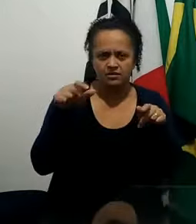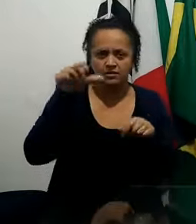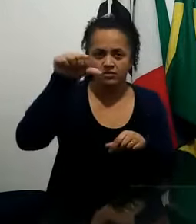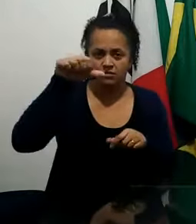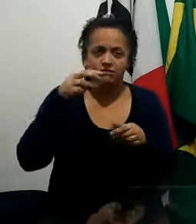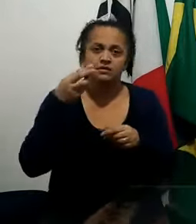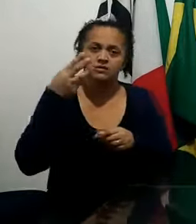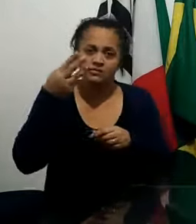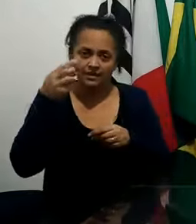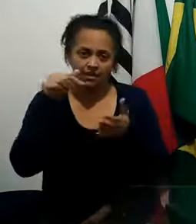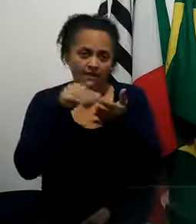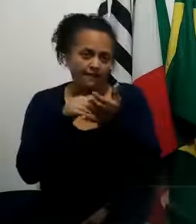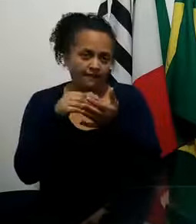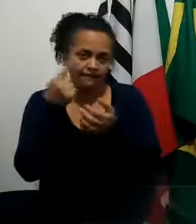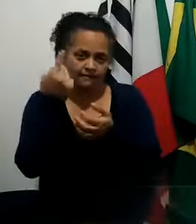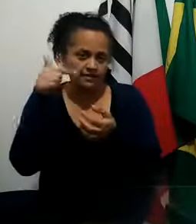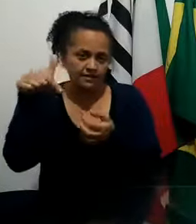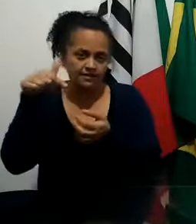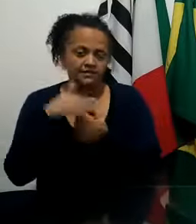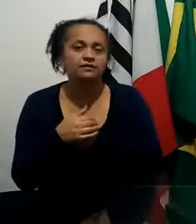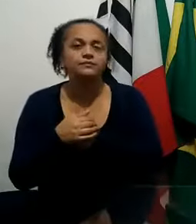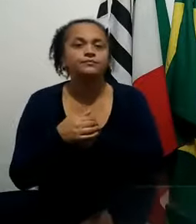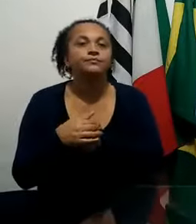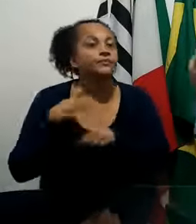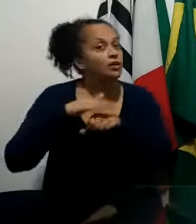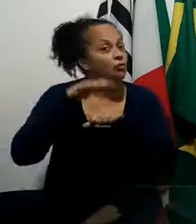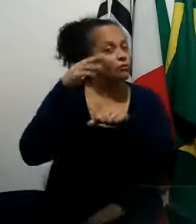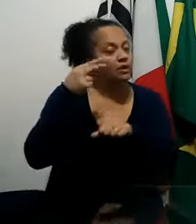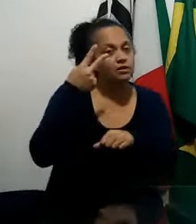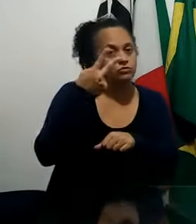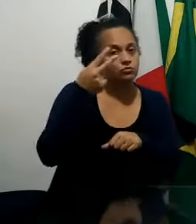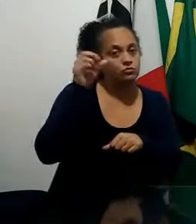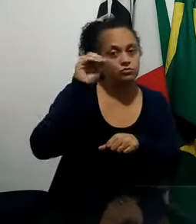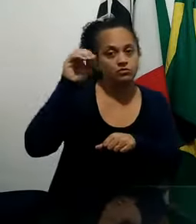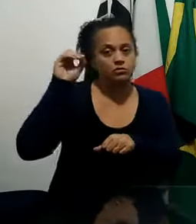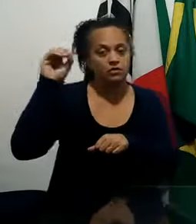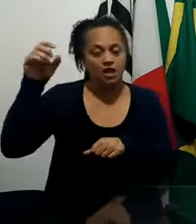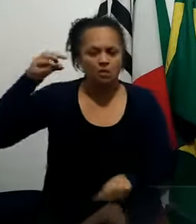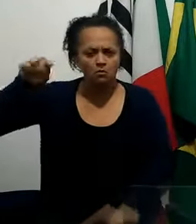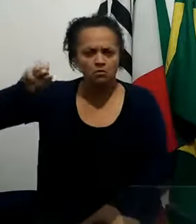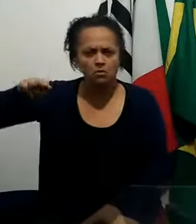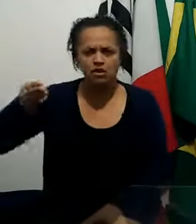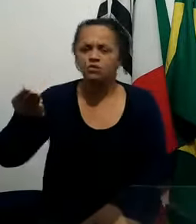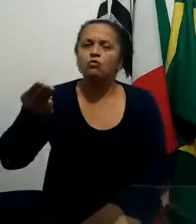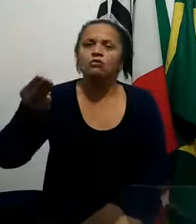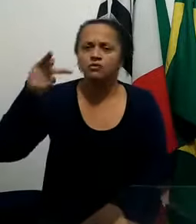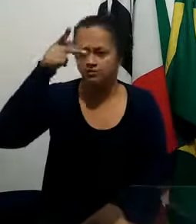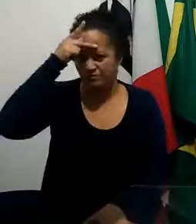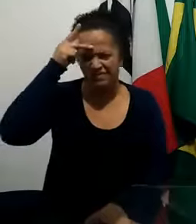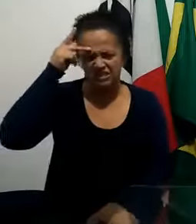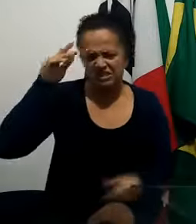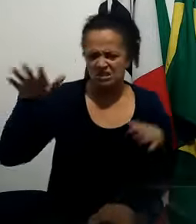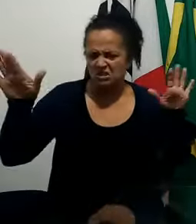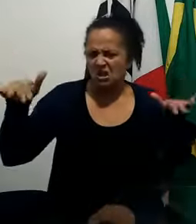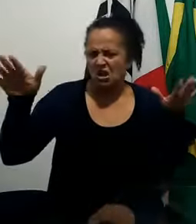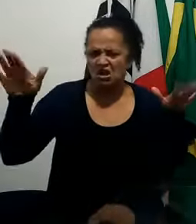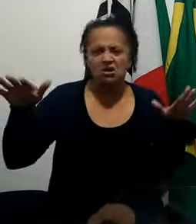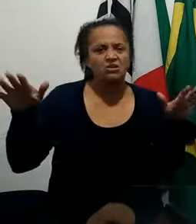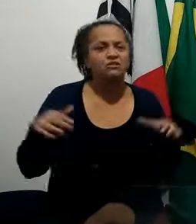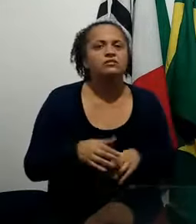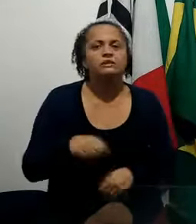17. E eles, com mais 200 milhões de cavalheiros, que são anjos, né? E vão